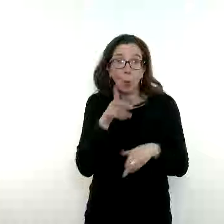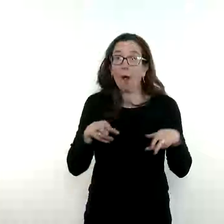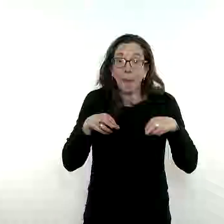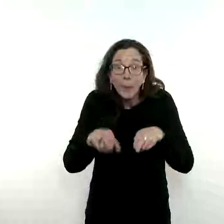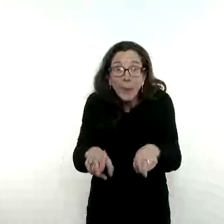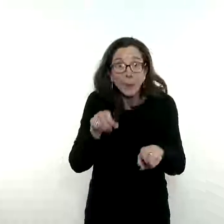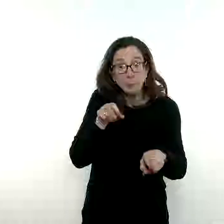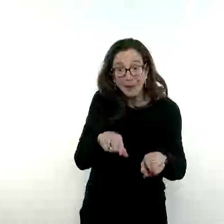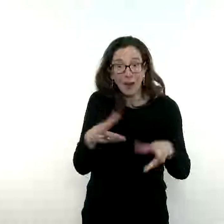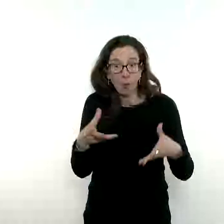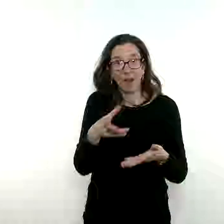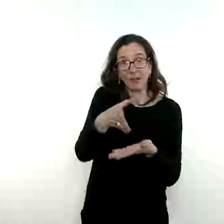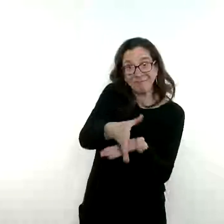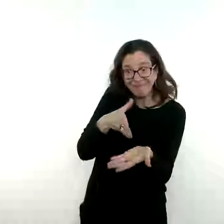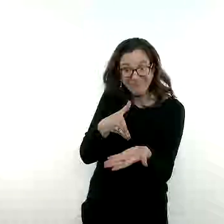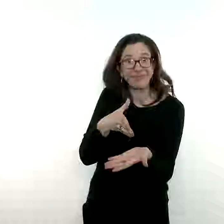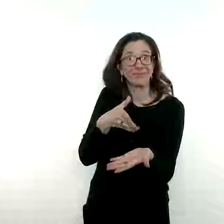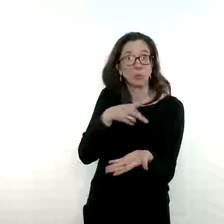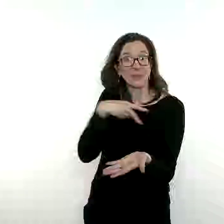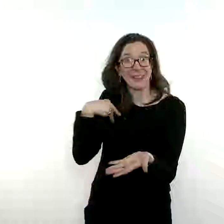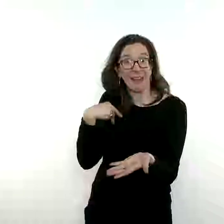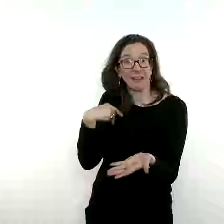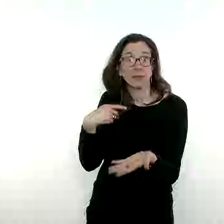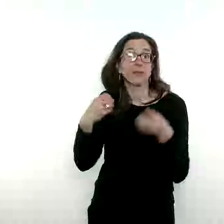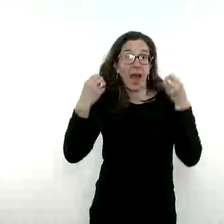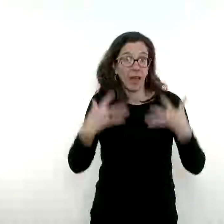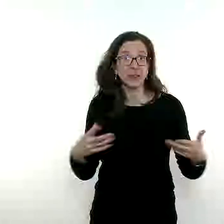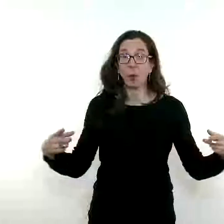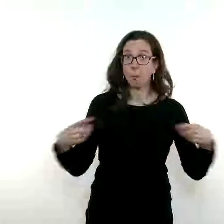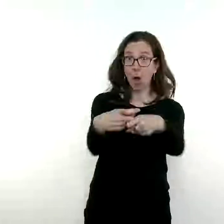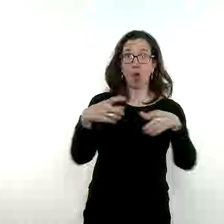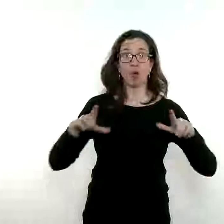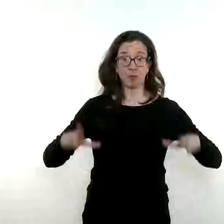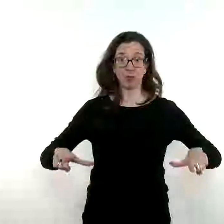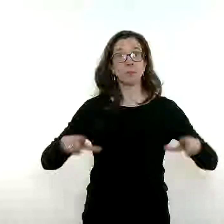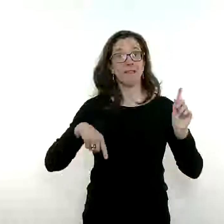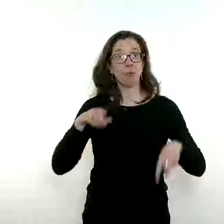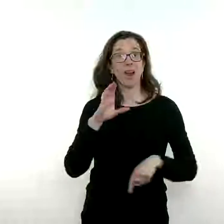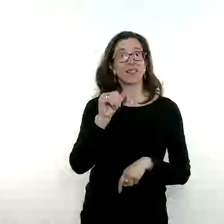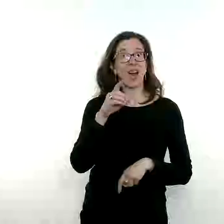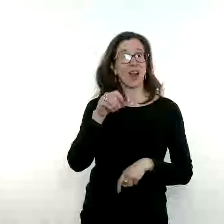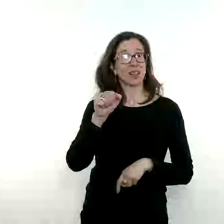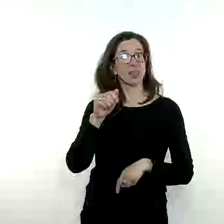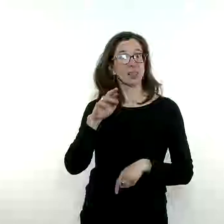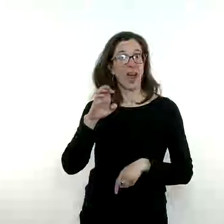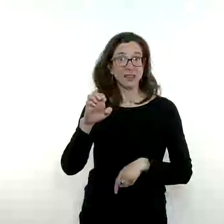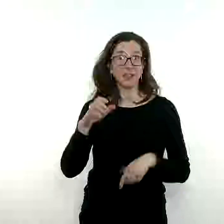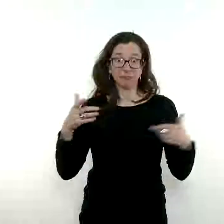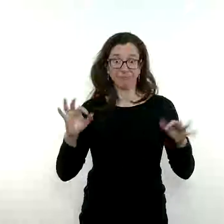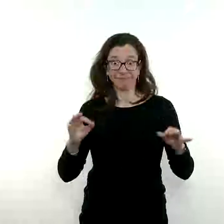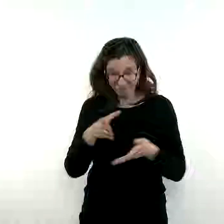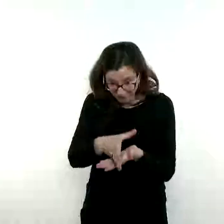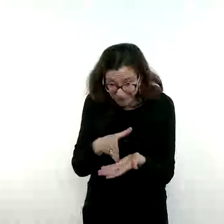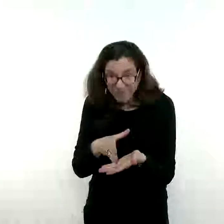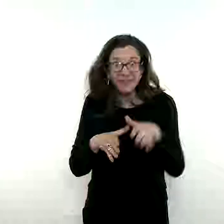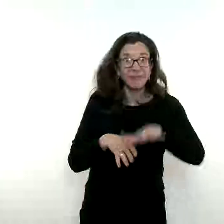cadastres. Il a donc fallu faire d'abord les recherches de propriété et ensuite la procédure est ainsi.